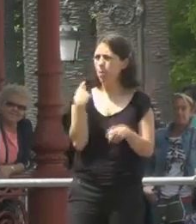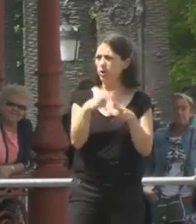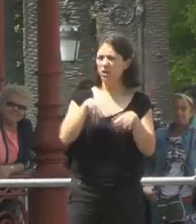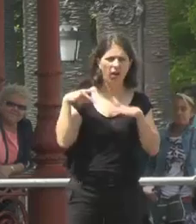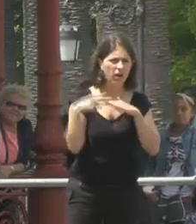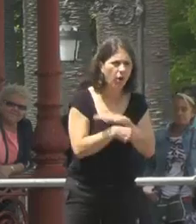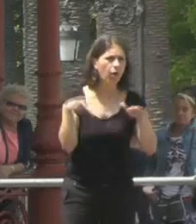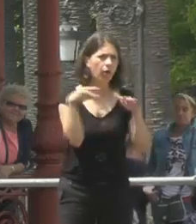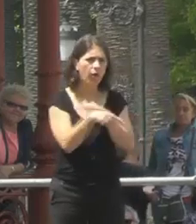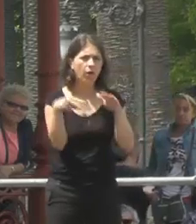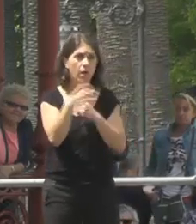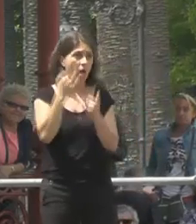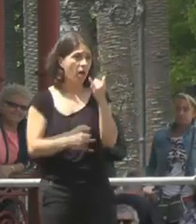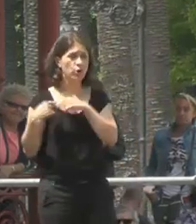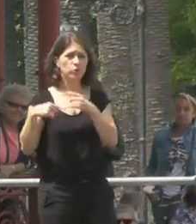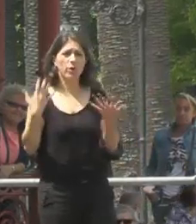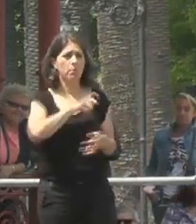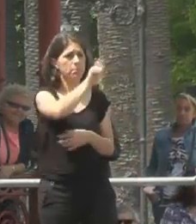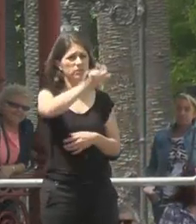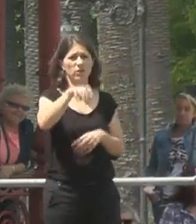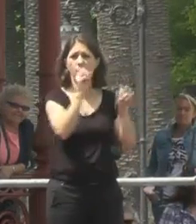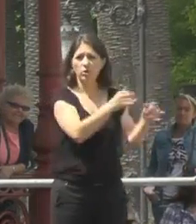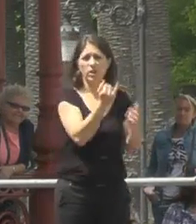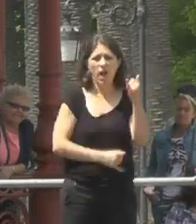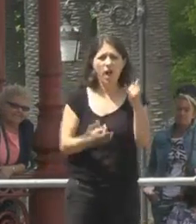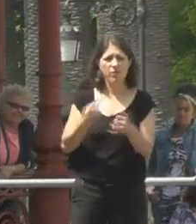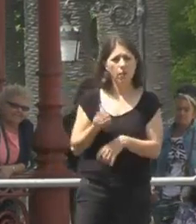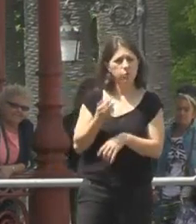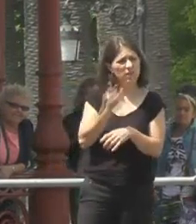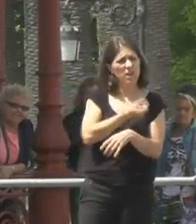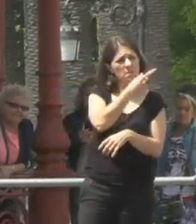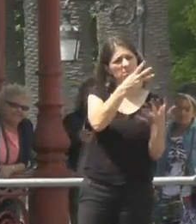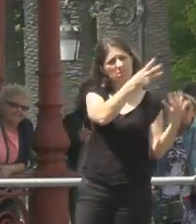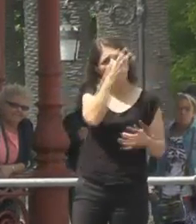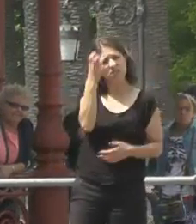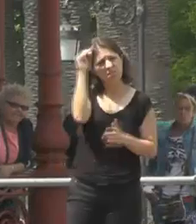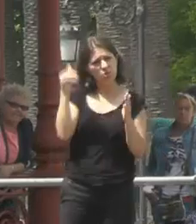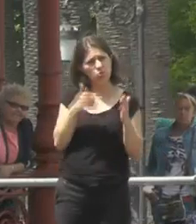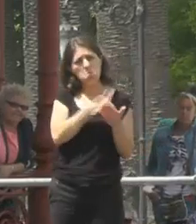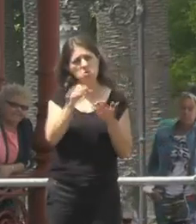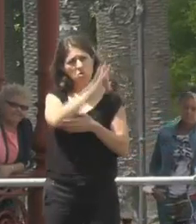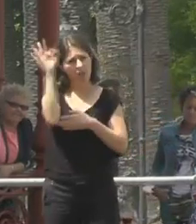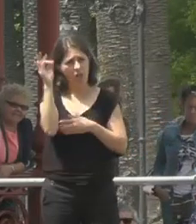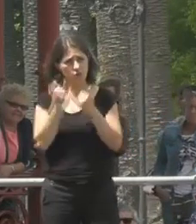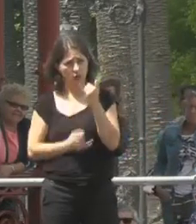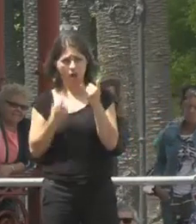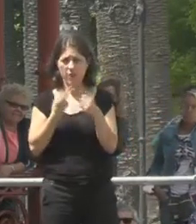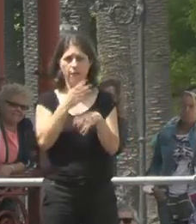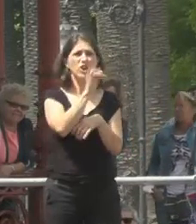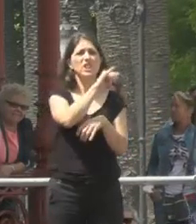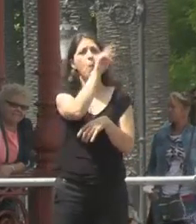recortes que dejan a miles de personas por el camino, después de pagarle 1.300 millones de euros a Florentino Pérez por